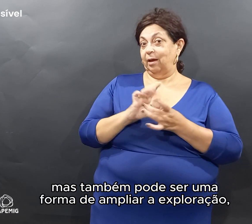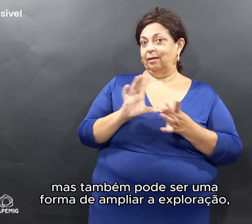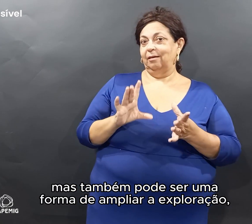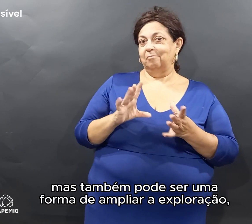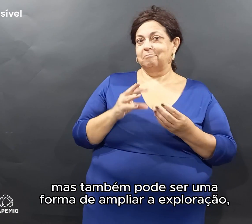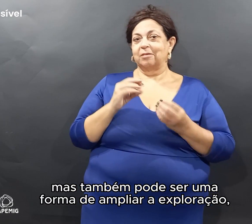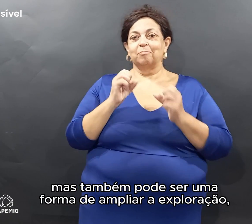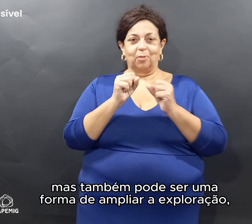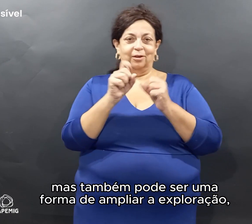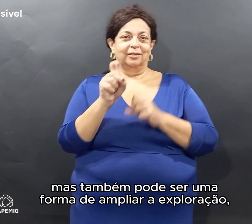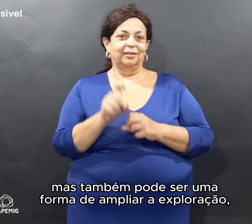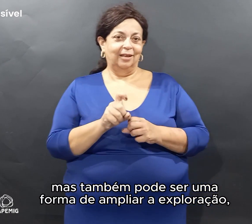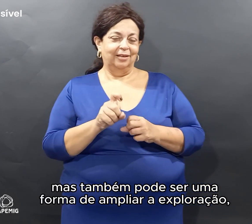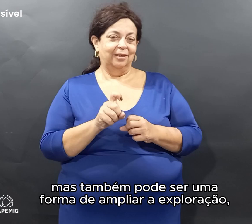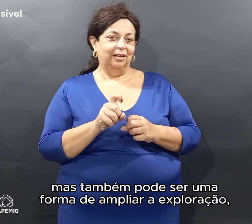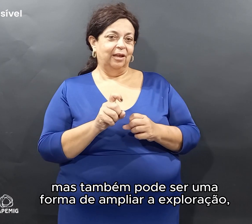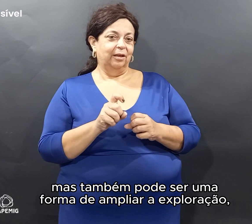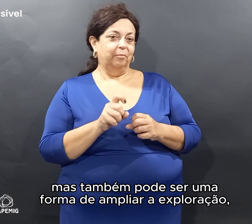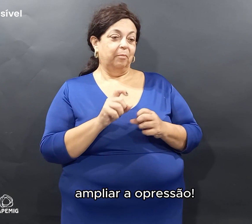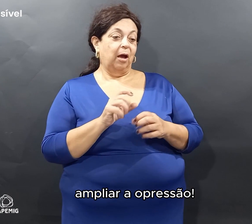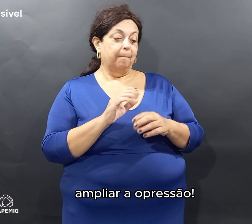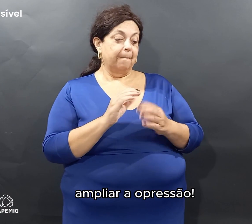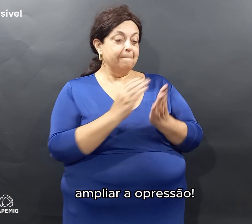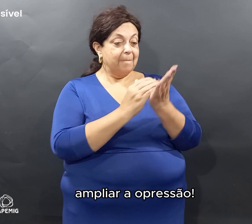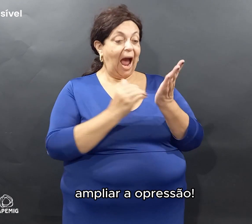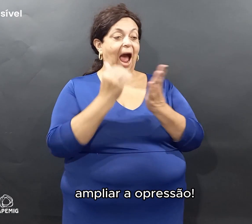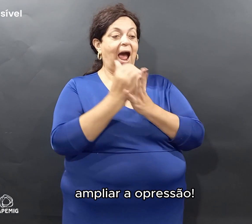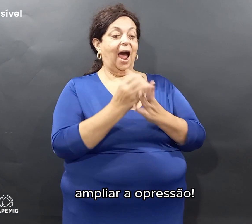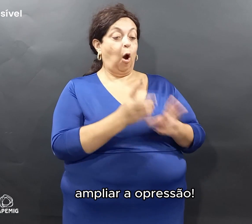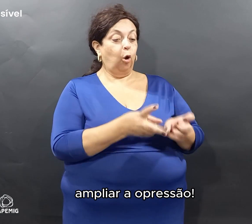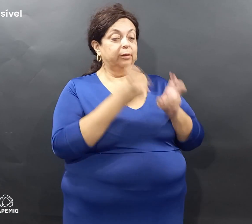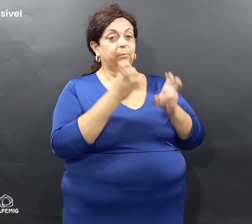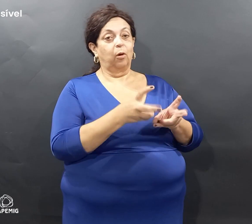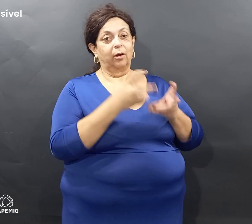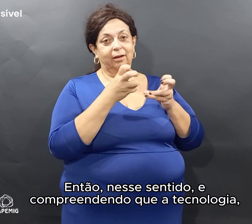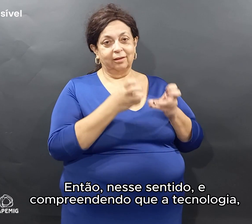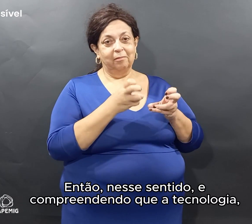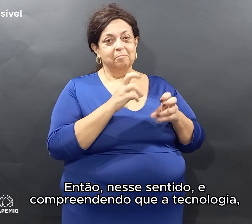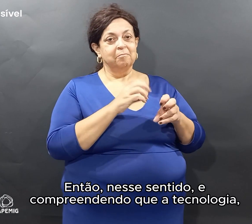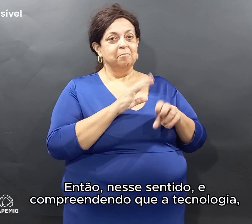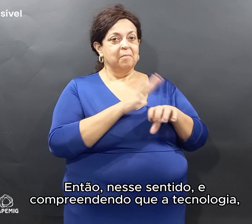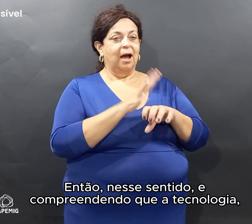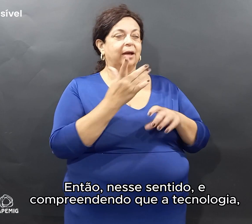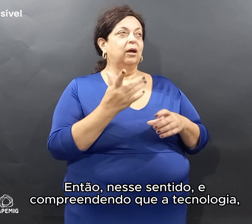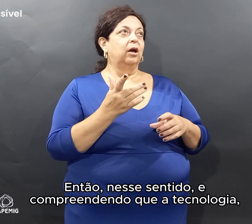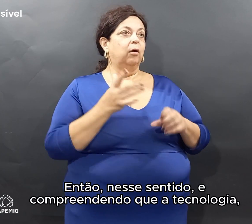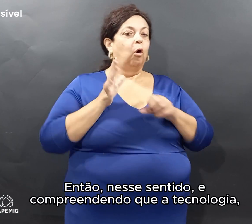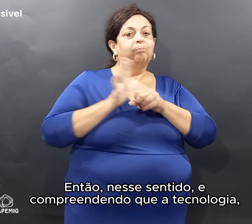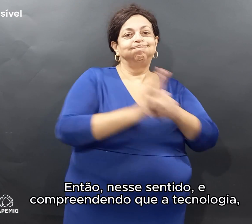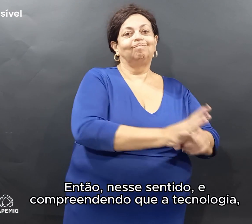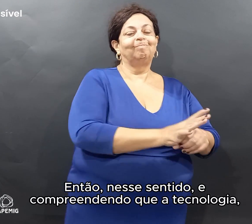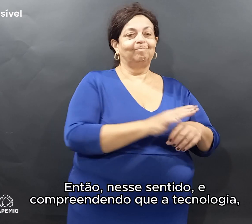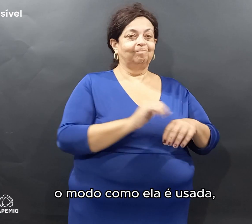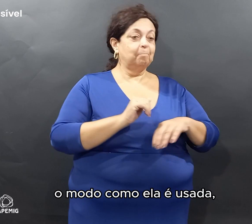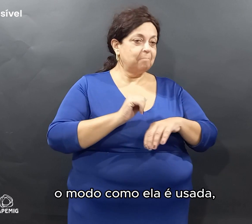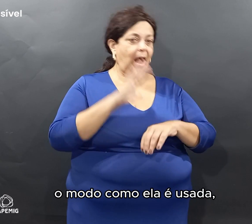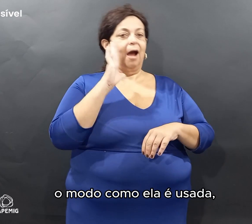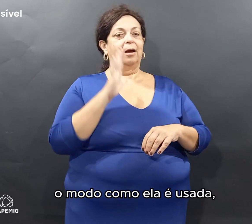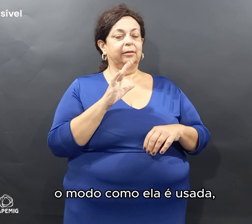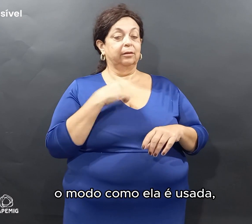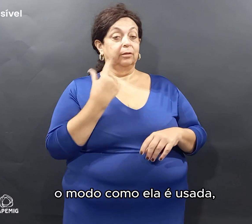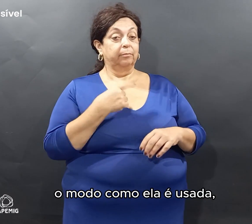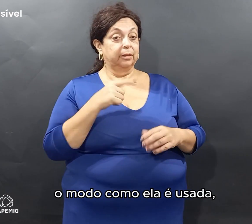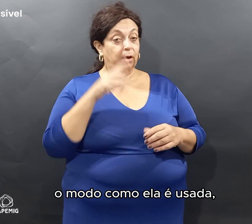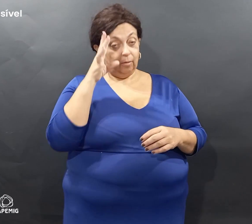ser uma forma de ampliar a exploração, ampliar a opressão. Então, nesse sentido, e compreendendo que a tecnologia, o modo